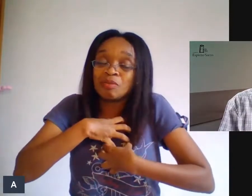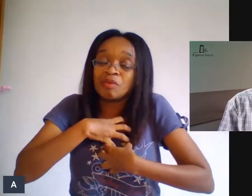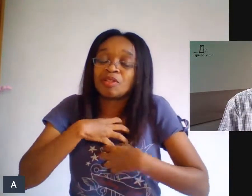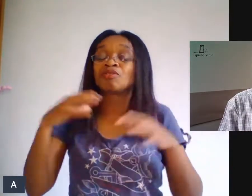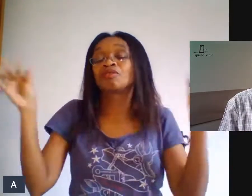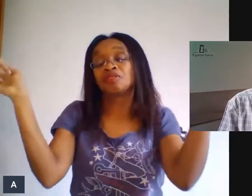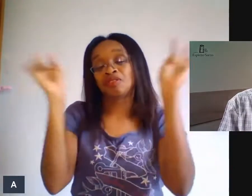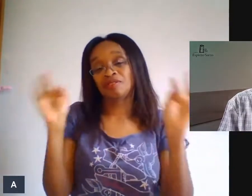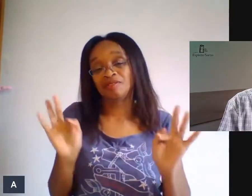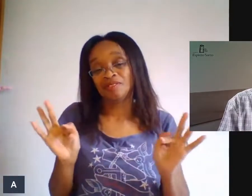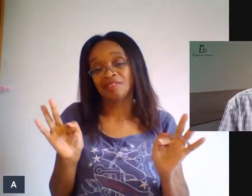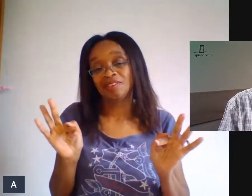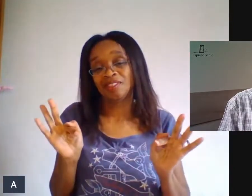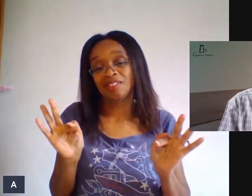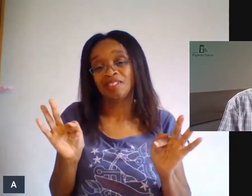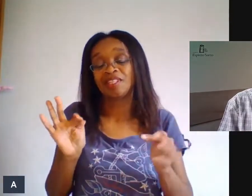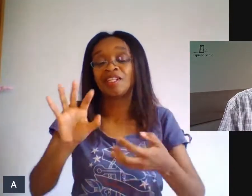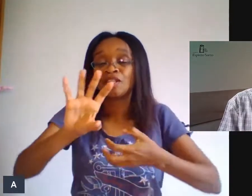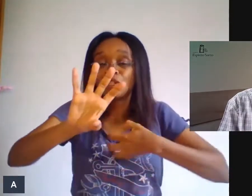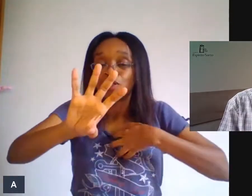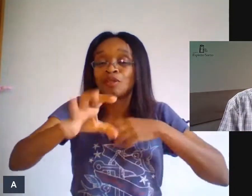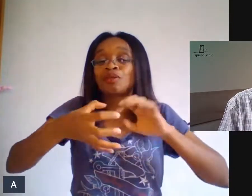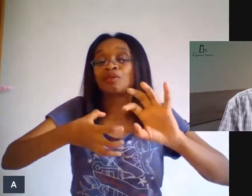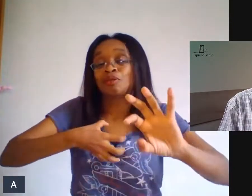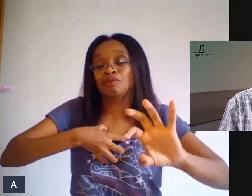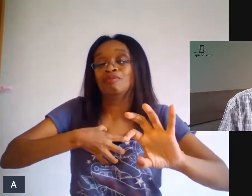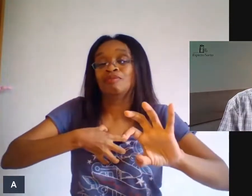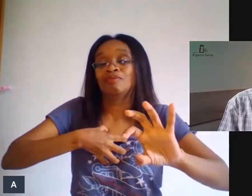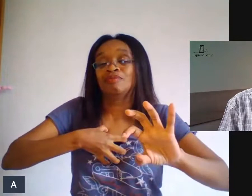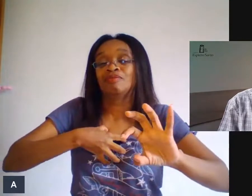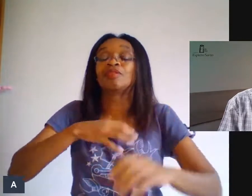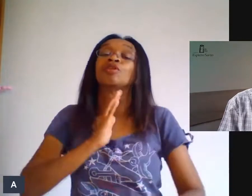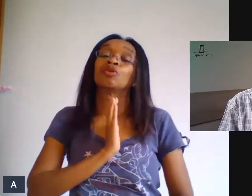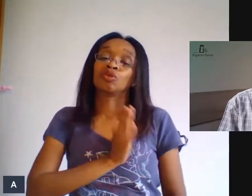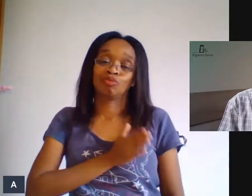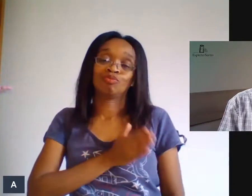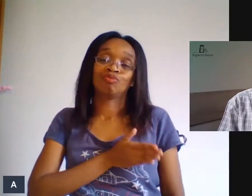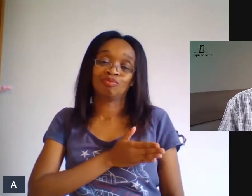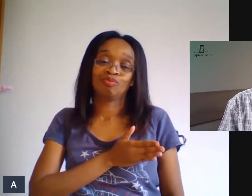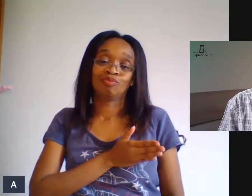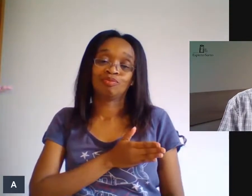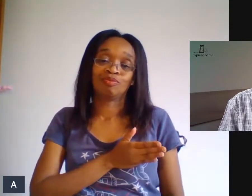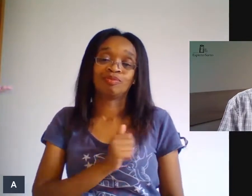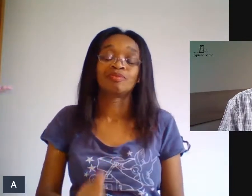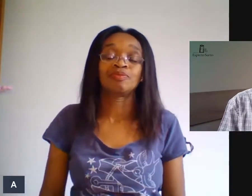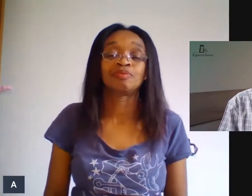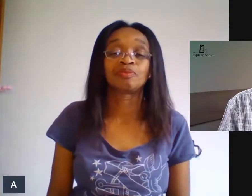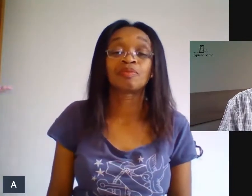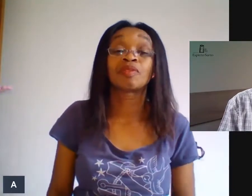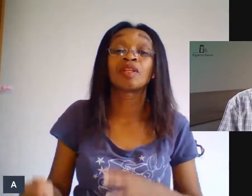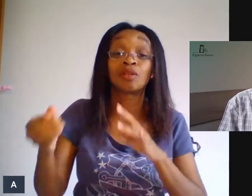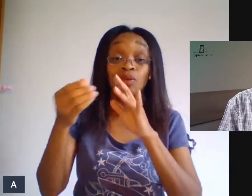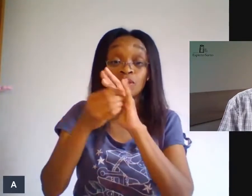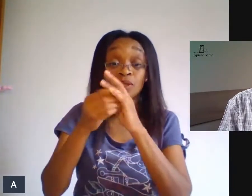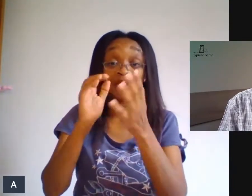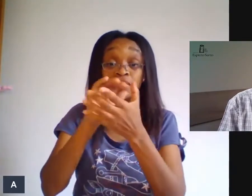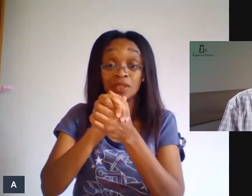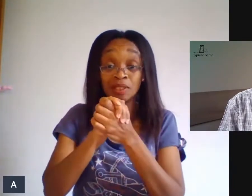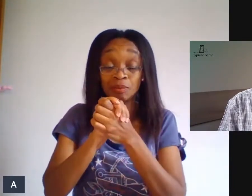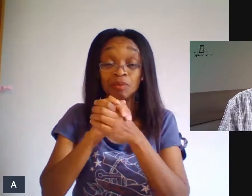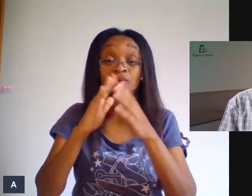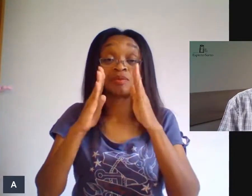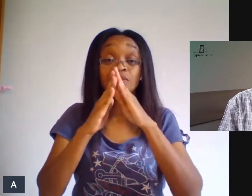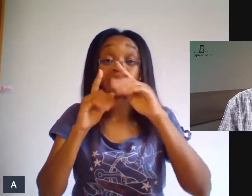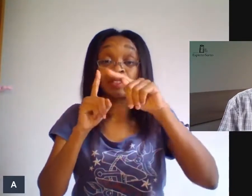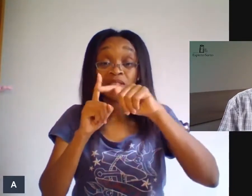dentro do nosso coração, que deveria estar dentro do nosso coração, né? O matrimônio religioso é